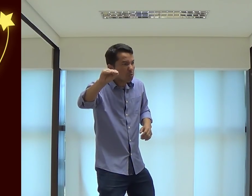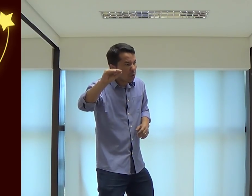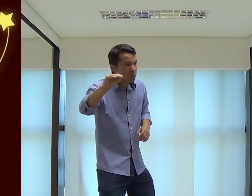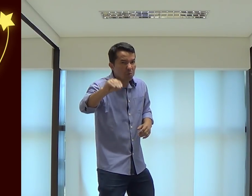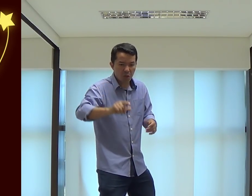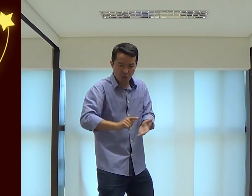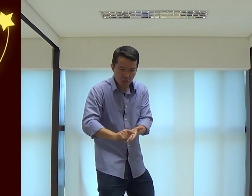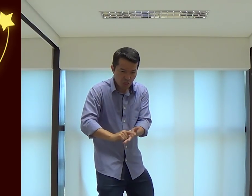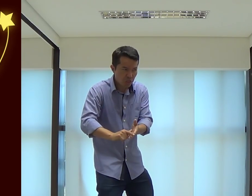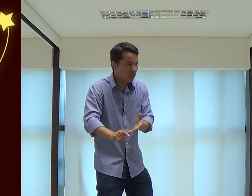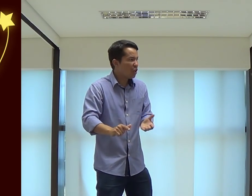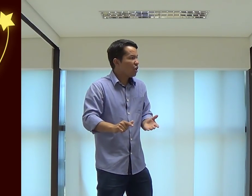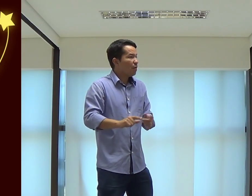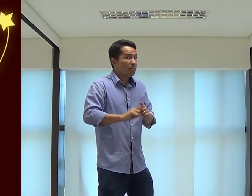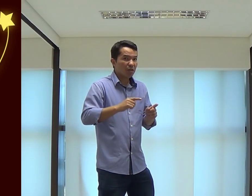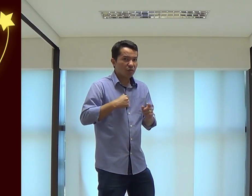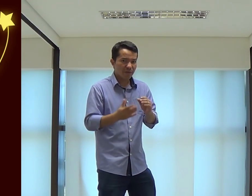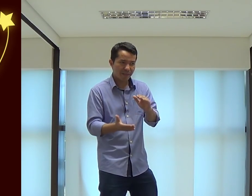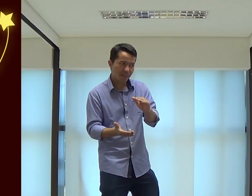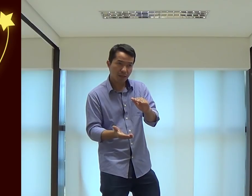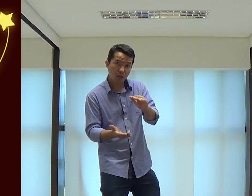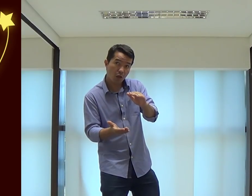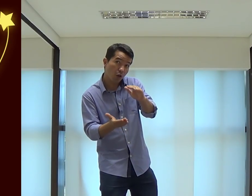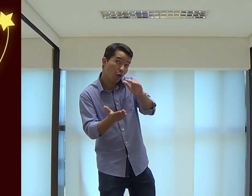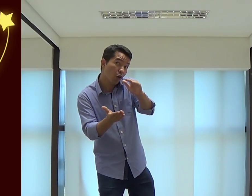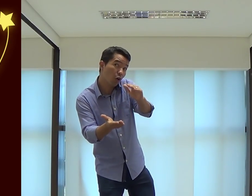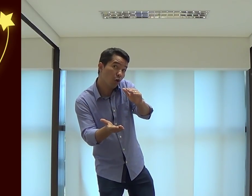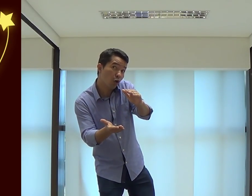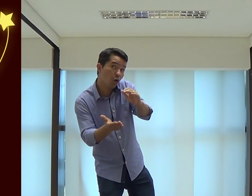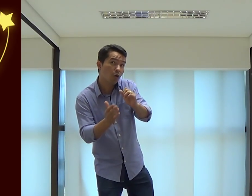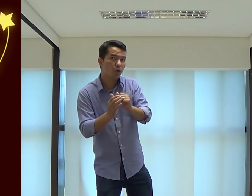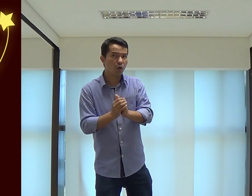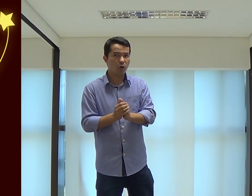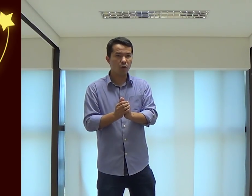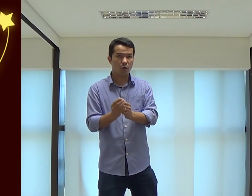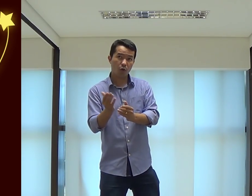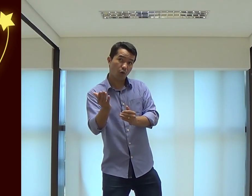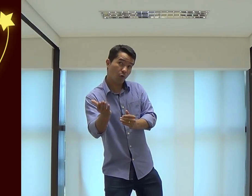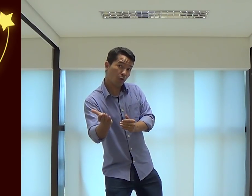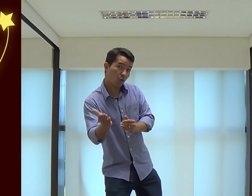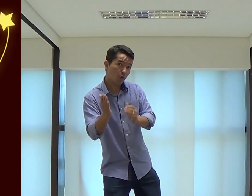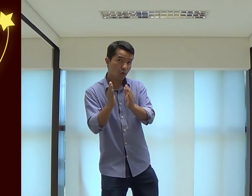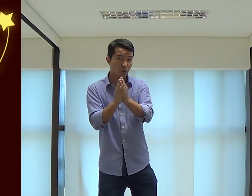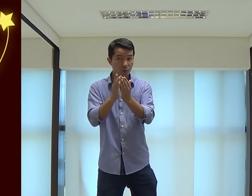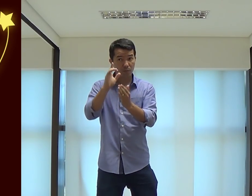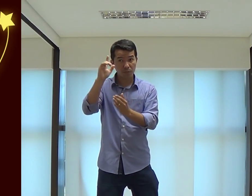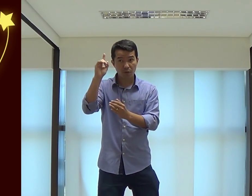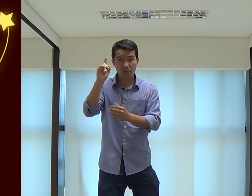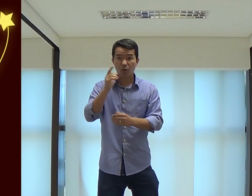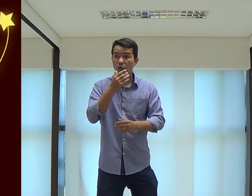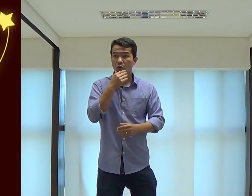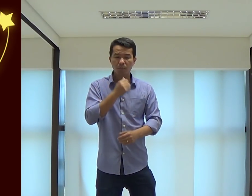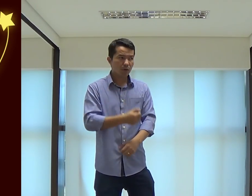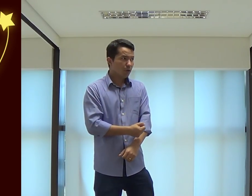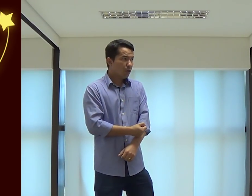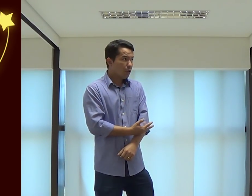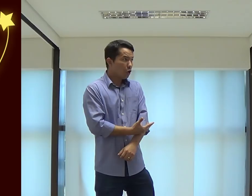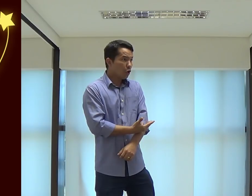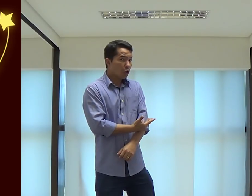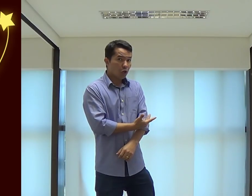pessoas desprezam eles porque eles estão limpando a rua ali. Mas eu não, estou com essa ideia de dar o panetone e a Bíblia. E daí a pessoa